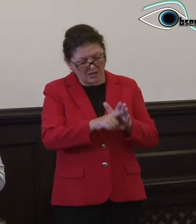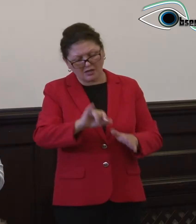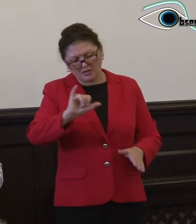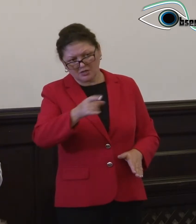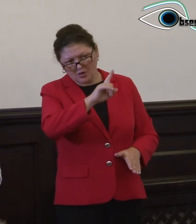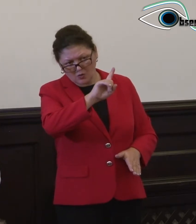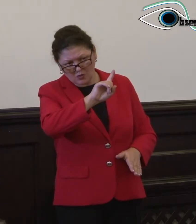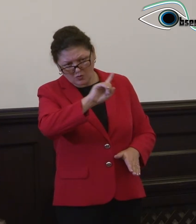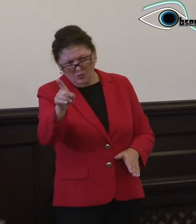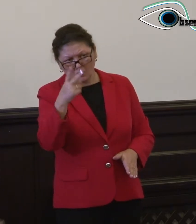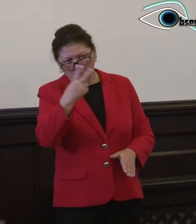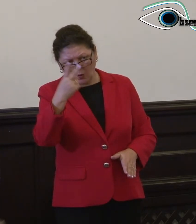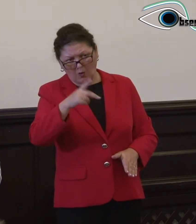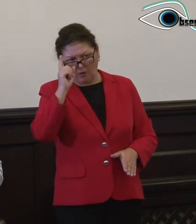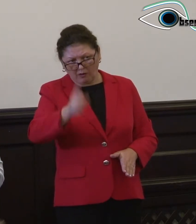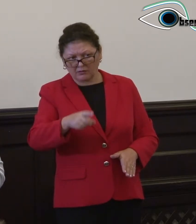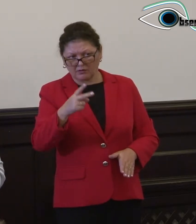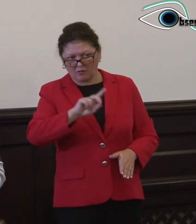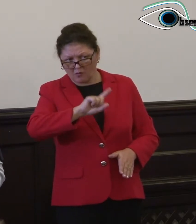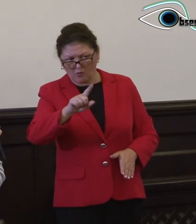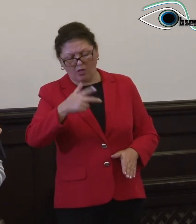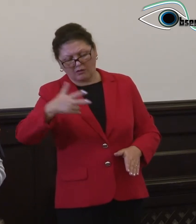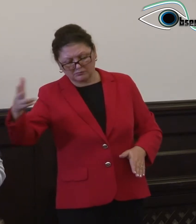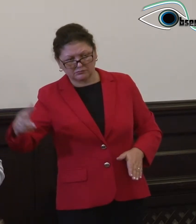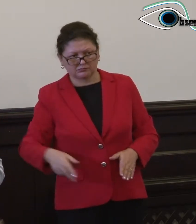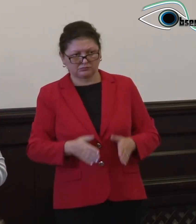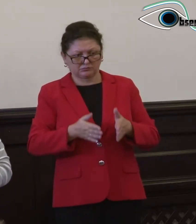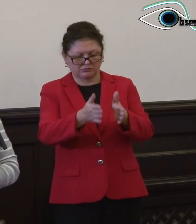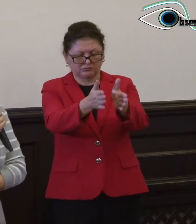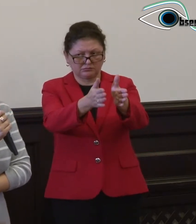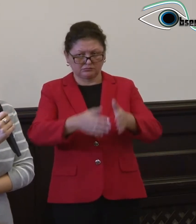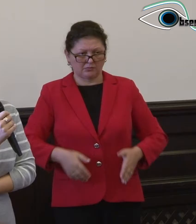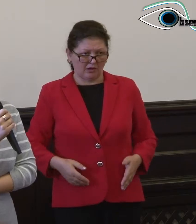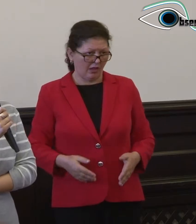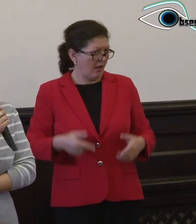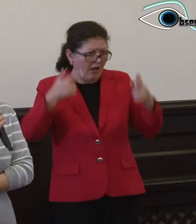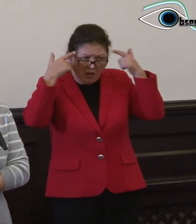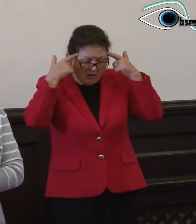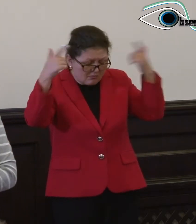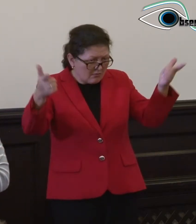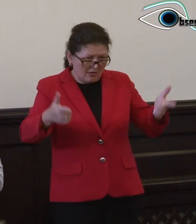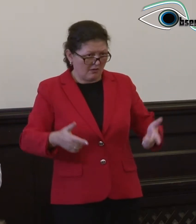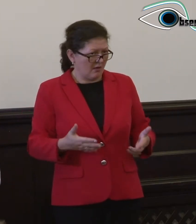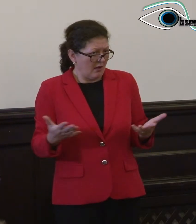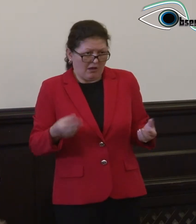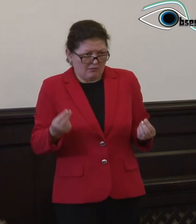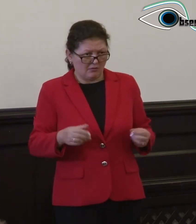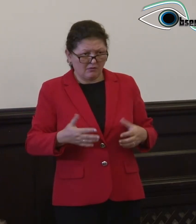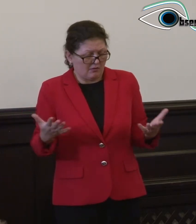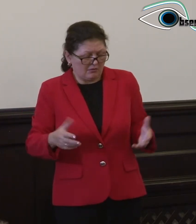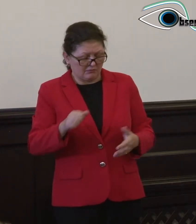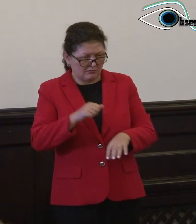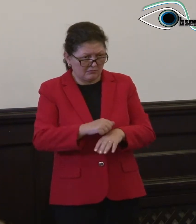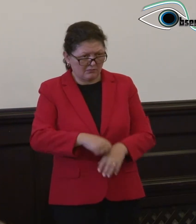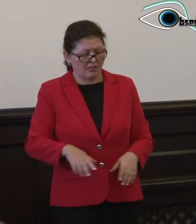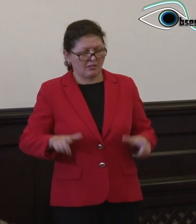2 sau 3 paralele care colegii noștri din teritoriu se întreabă, dar pe care să îl aplic. La fel,